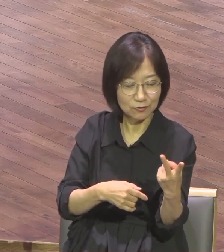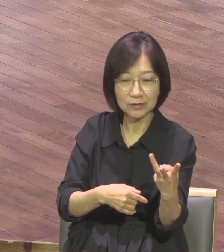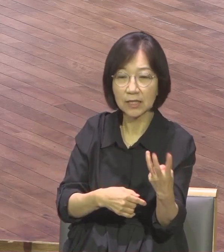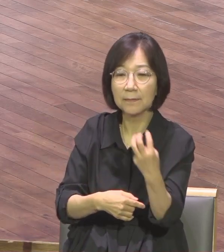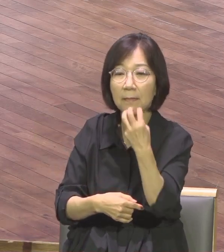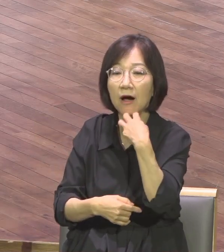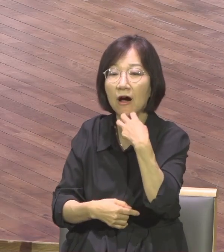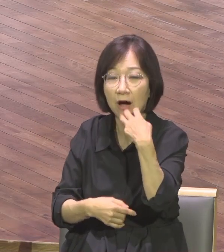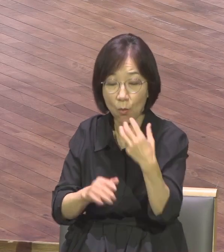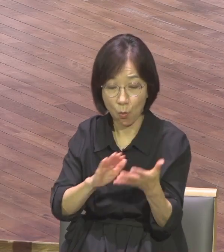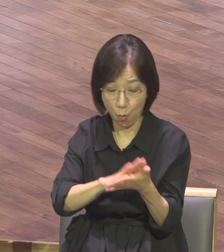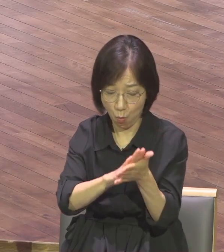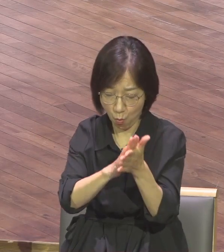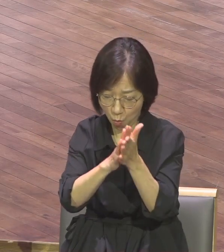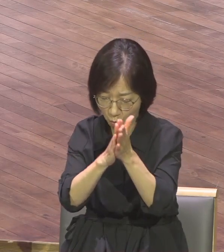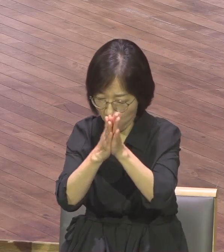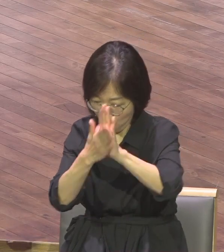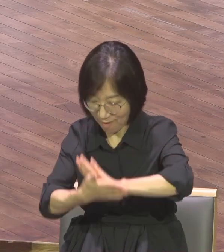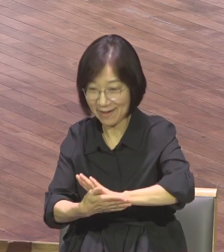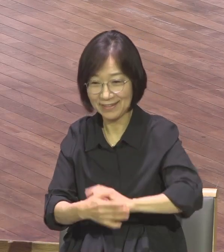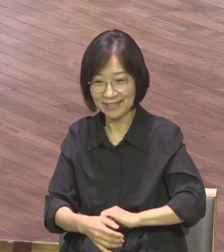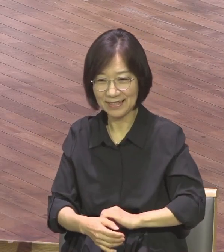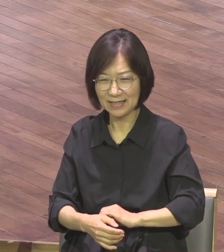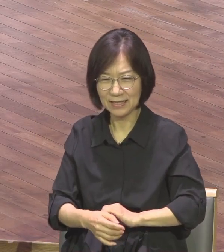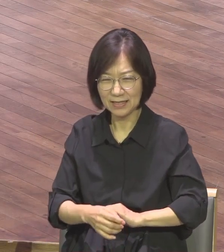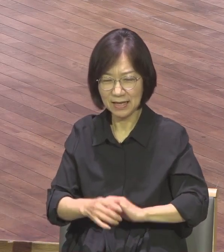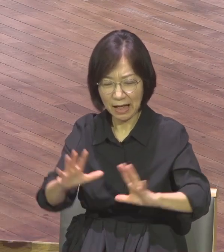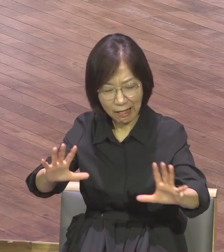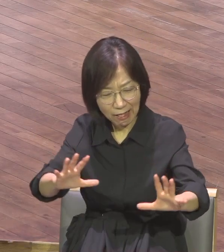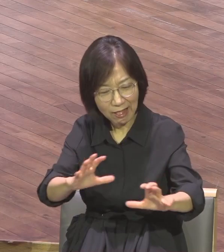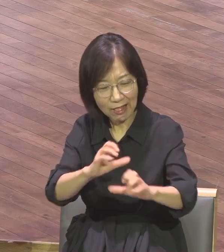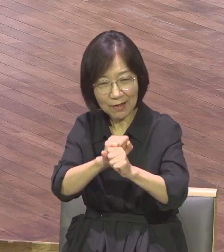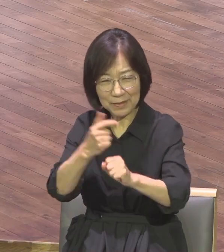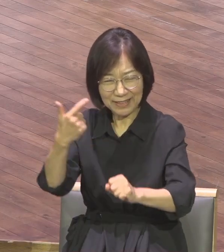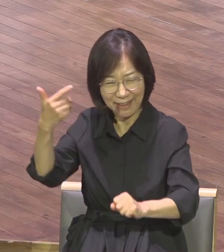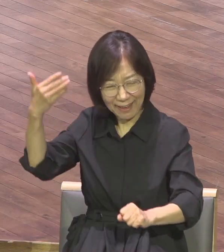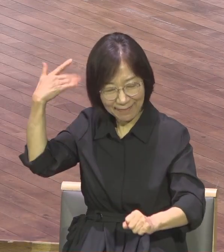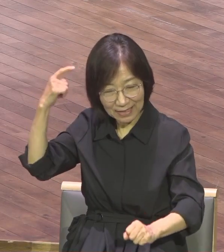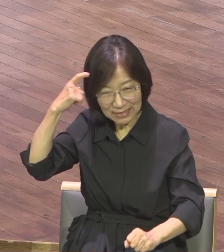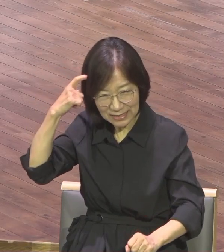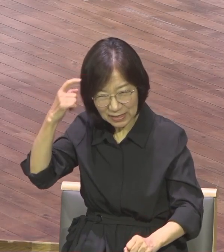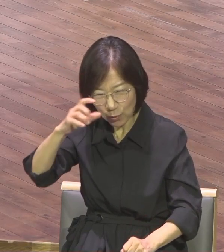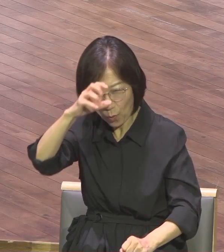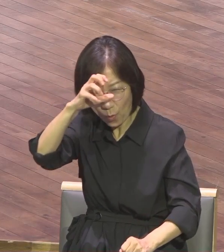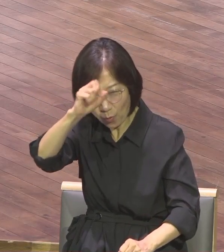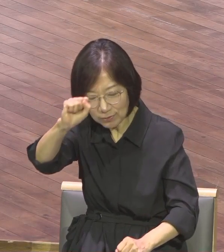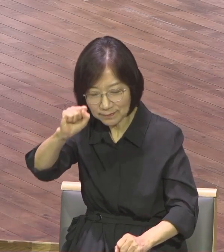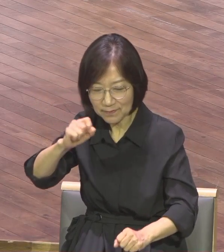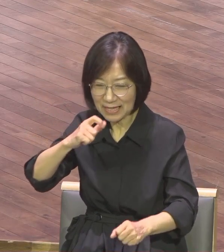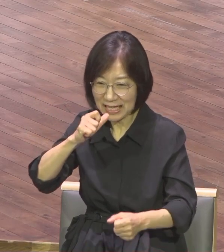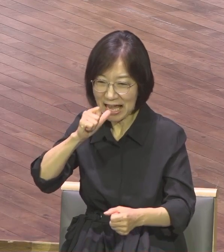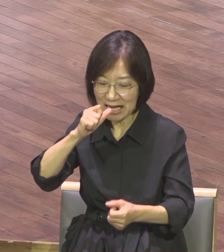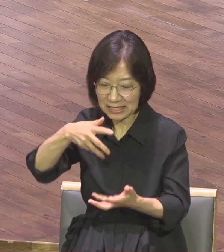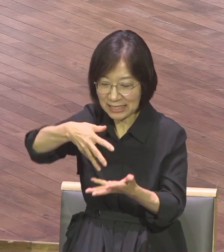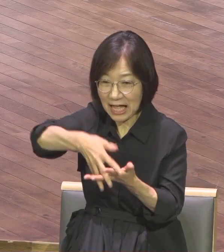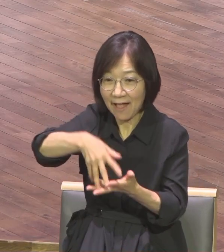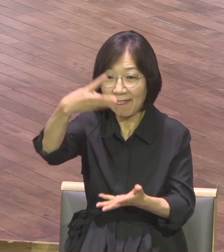변화. 한마디로 옛틀을 완전히 깨버리고 새틀을 갖추는